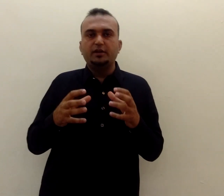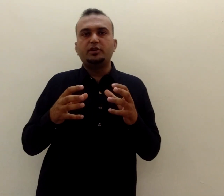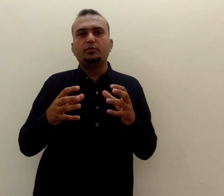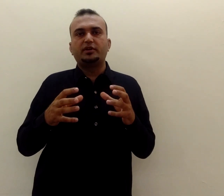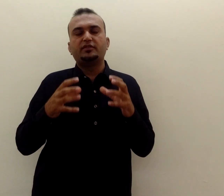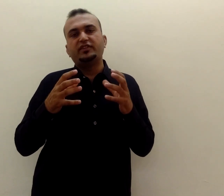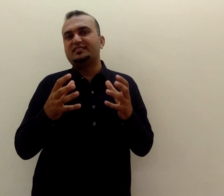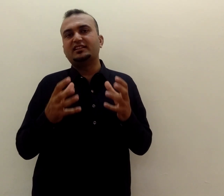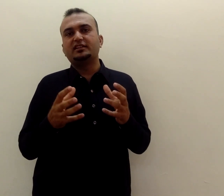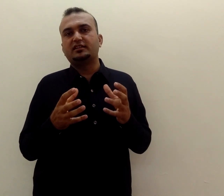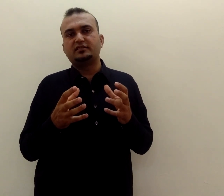टाइम के ऊपर फैसला नहीं कर सकते।